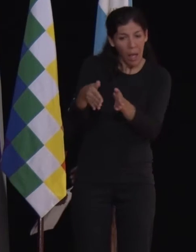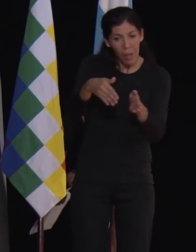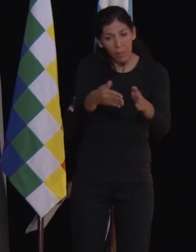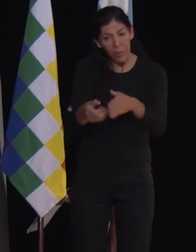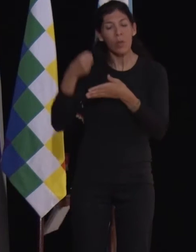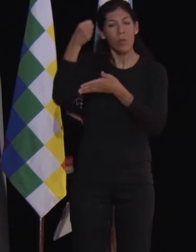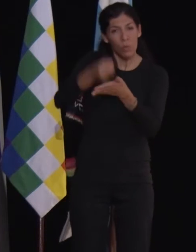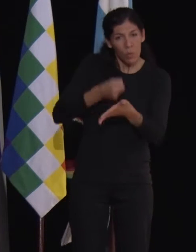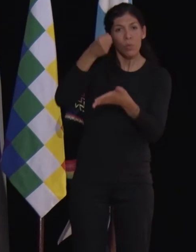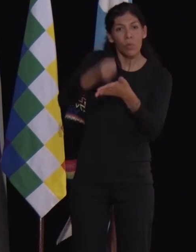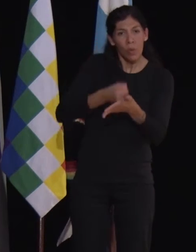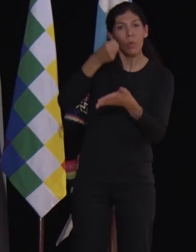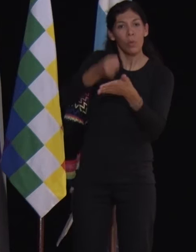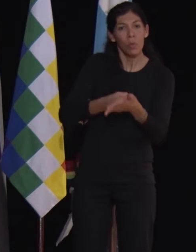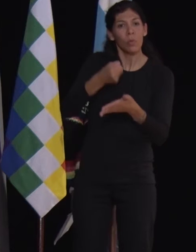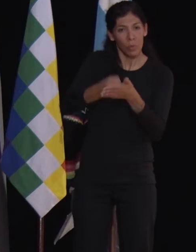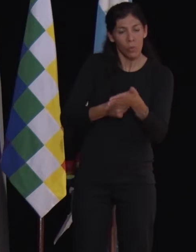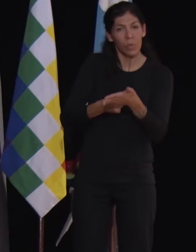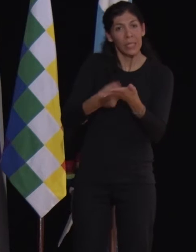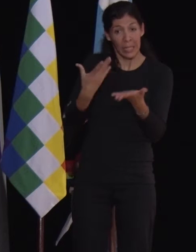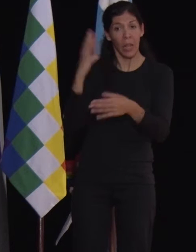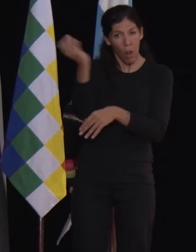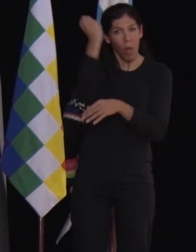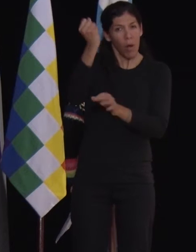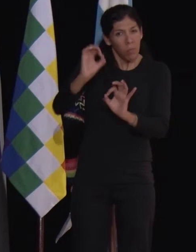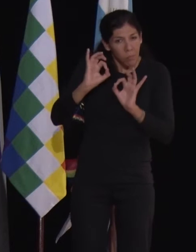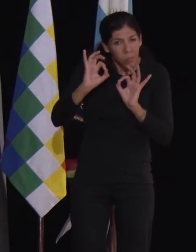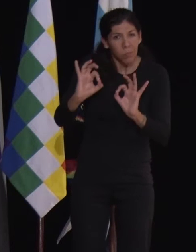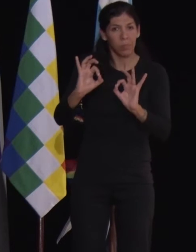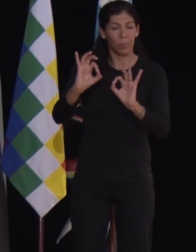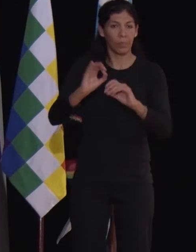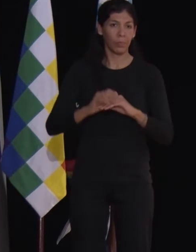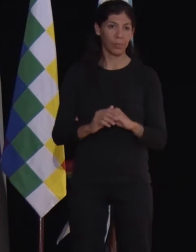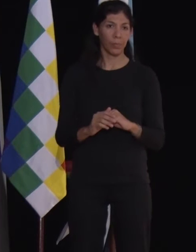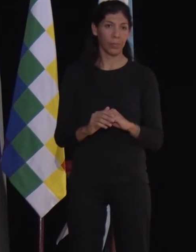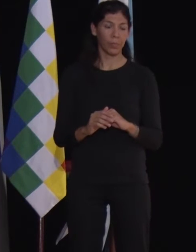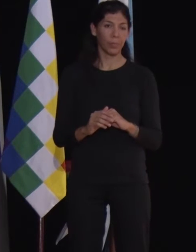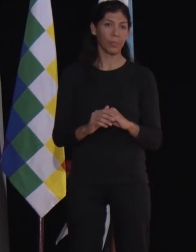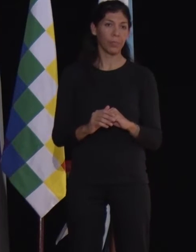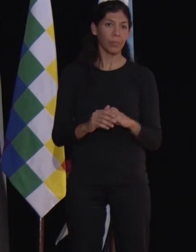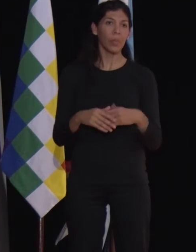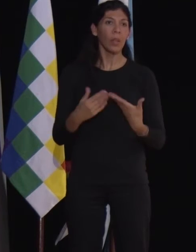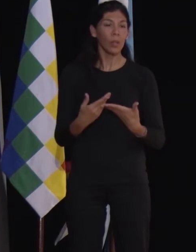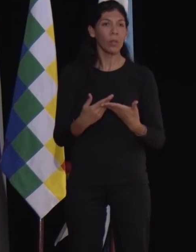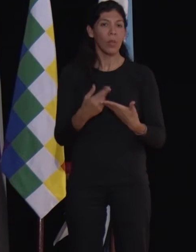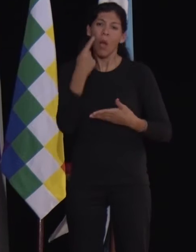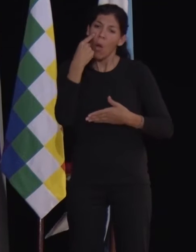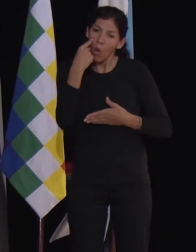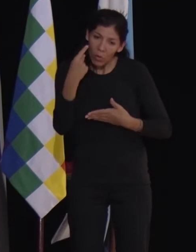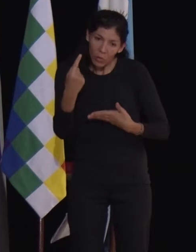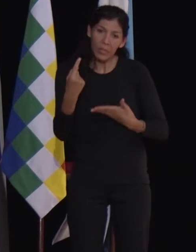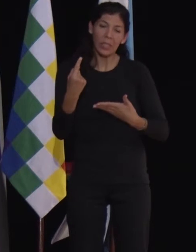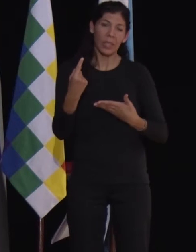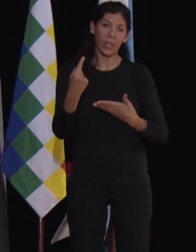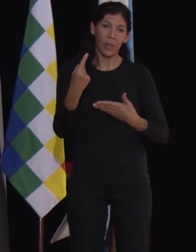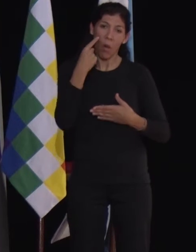insistimos y que queremos que se logre en totalidad para eso nosotros tenemos que conocer las diferentes representaciones